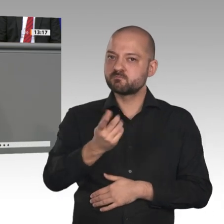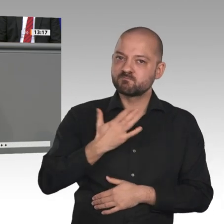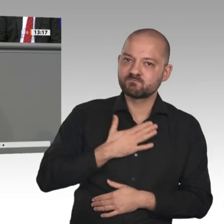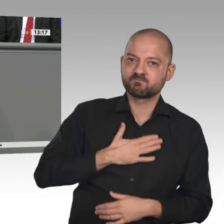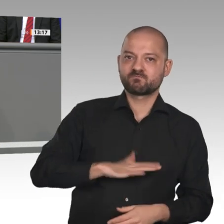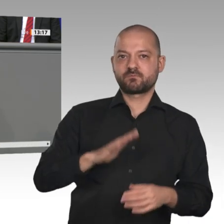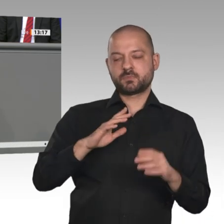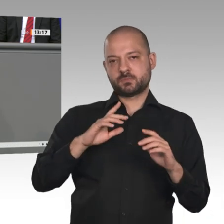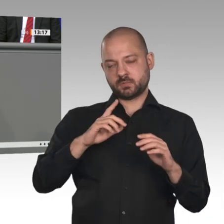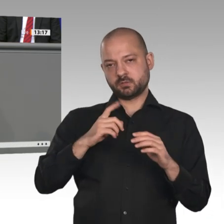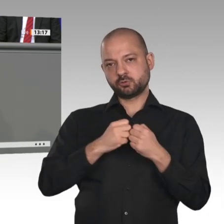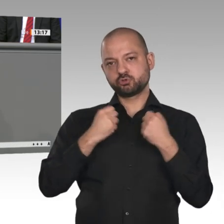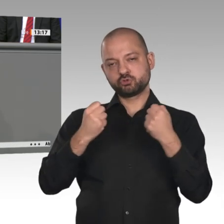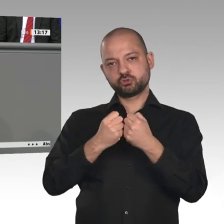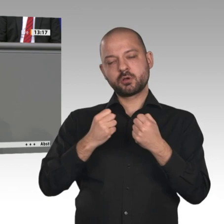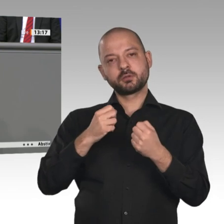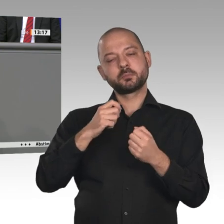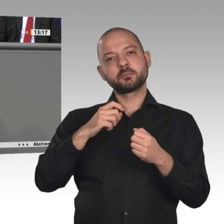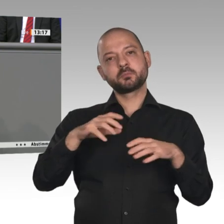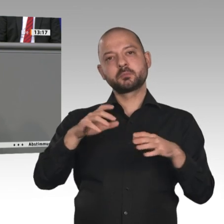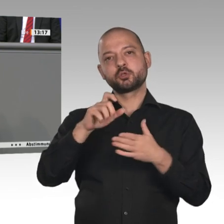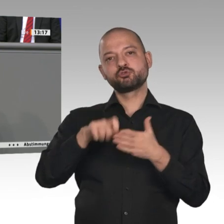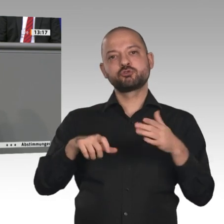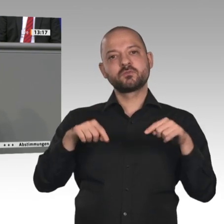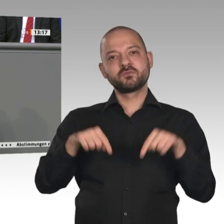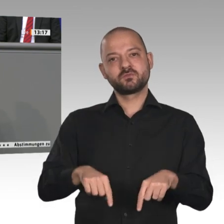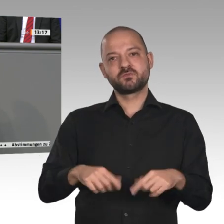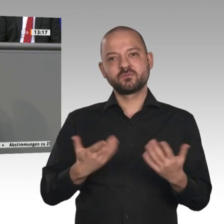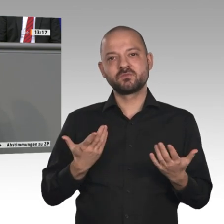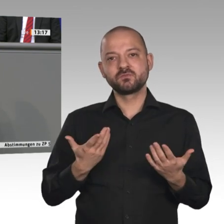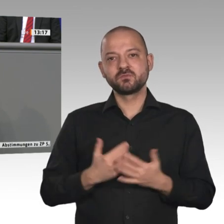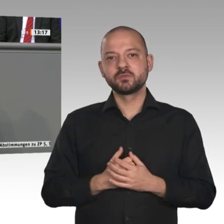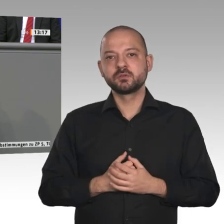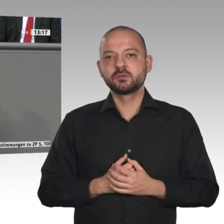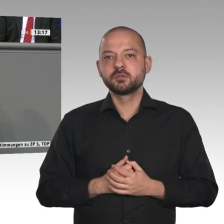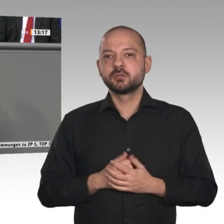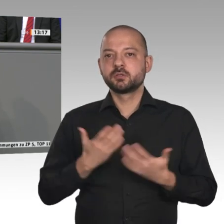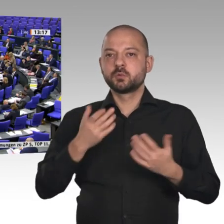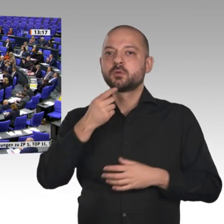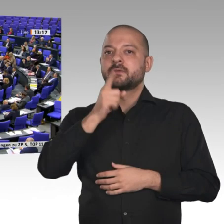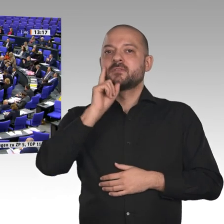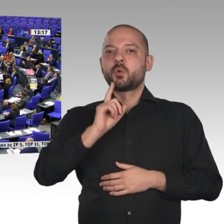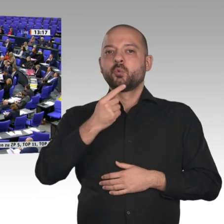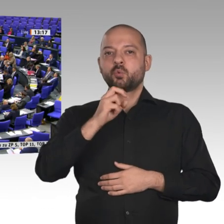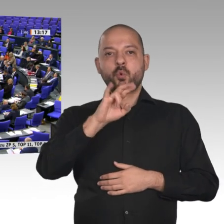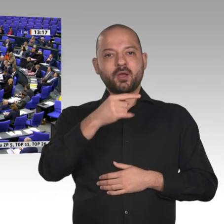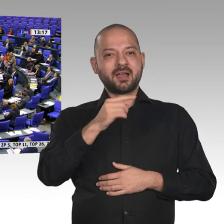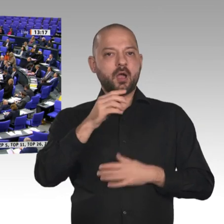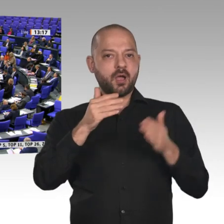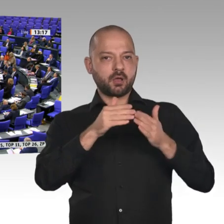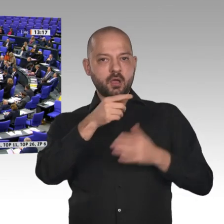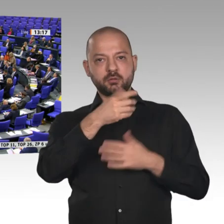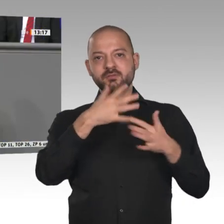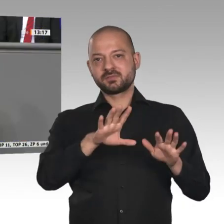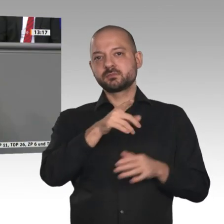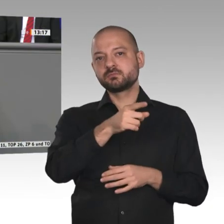man nur mit vollem Herzen zustimmen. Ich glaube, ganz generell liegt darin auch der Schlüssel.